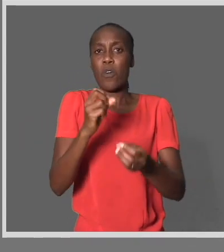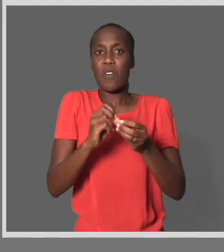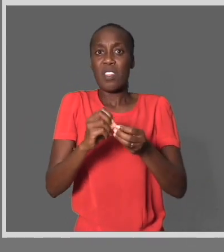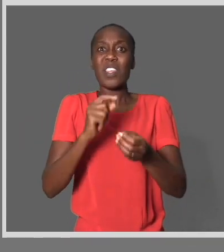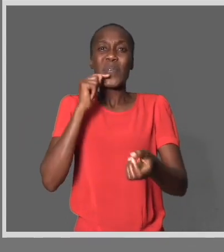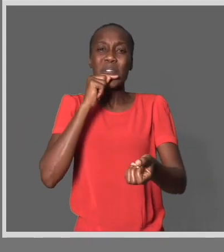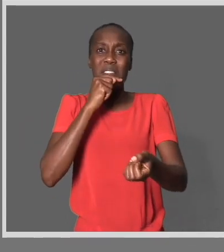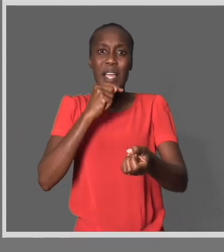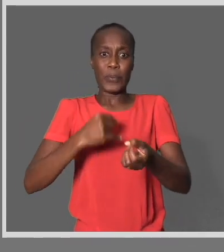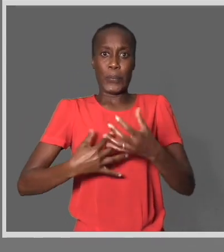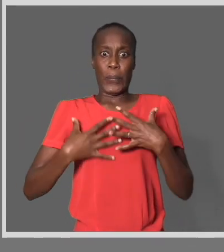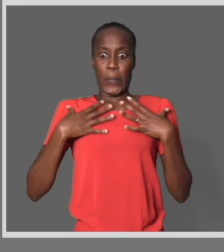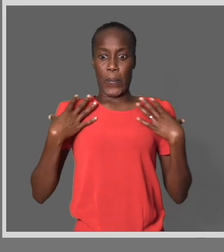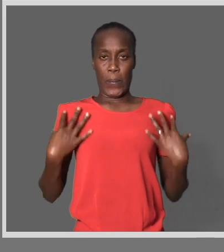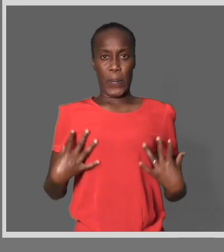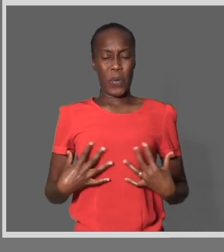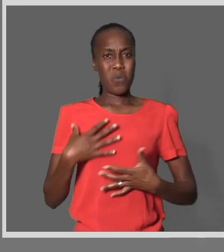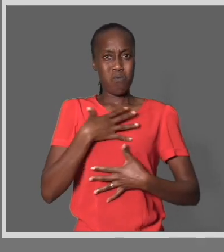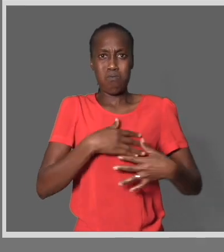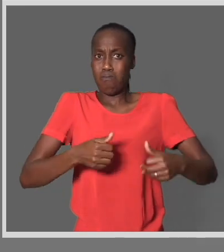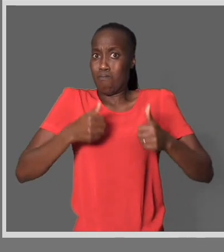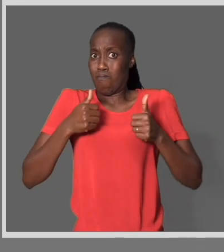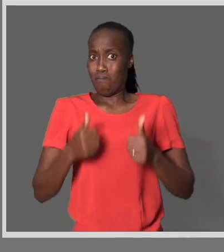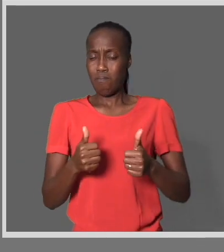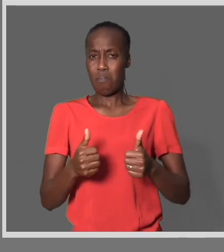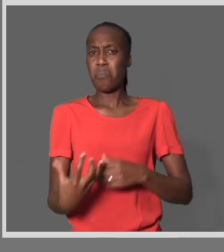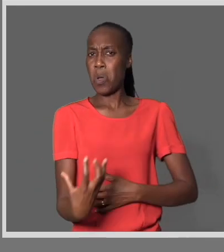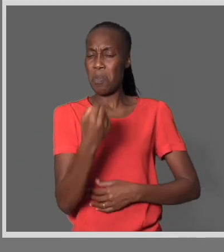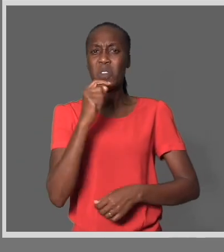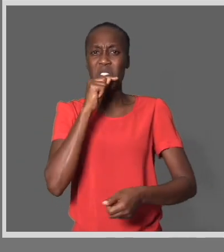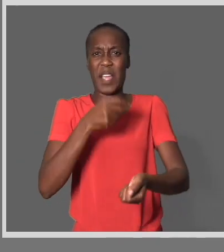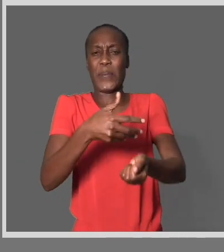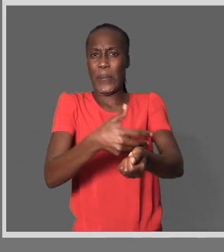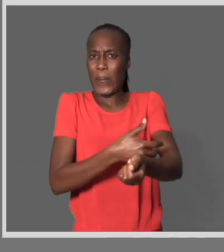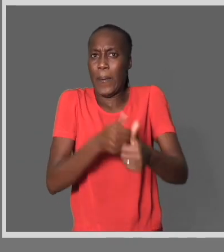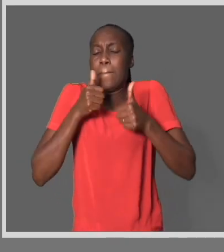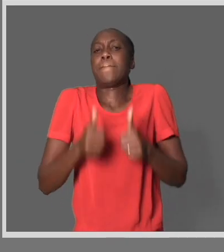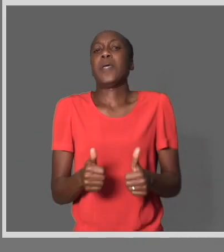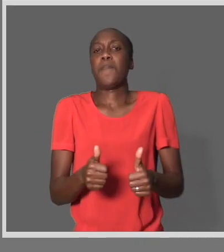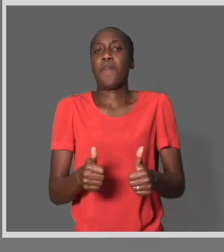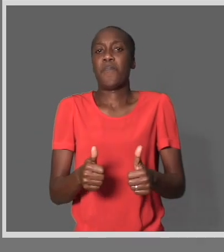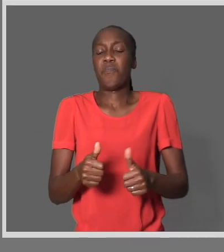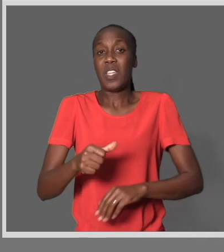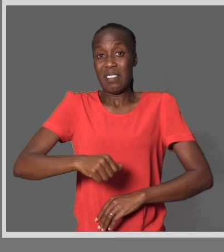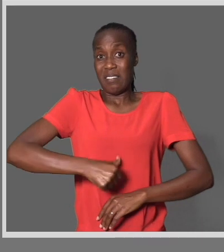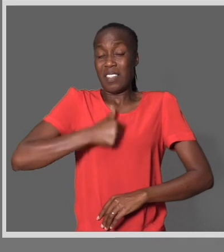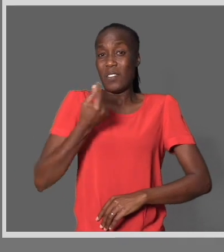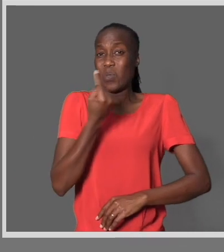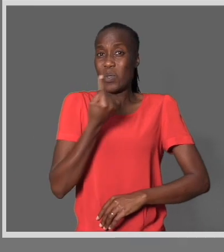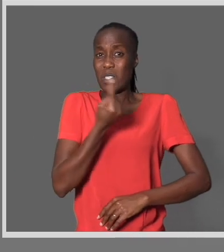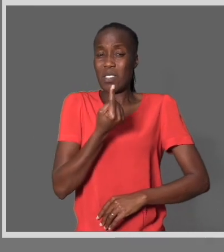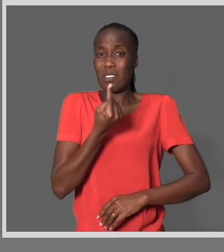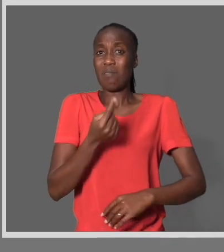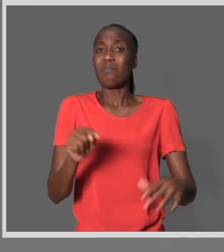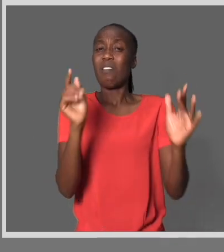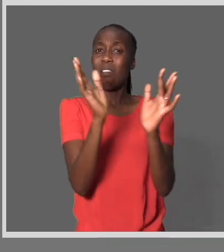para o seu organismo. Então, seria uma cadeira pequena que ela sozinha possa ter liberdade de usar, liberdade